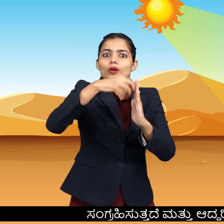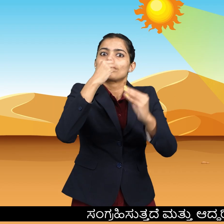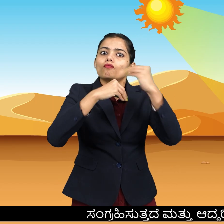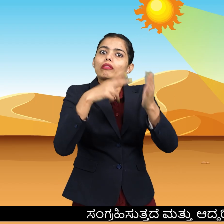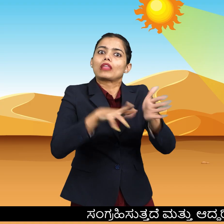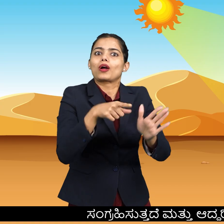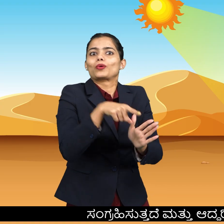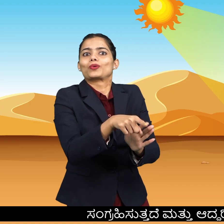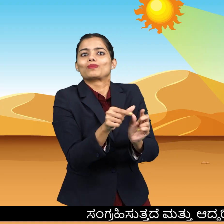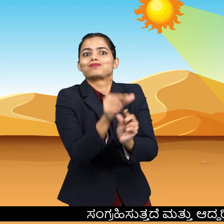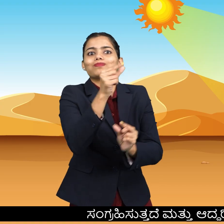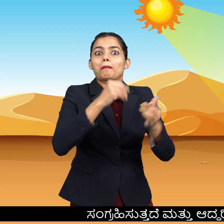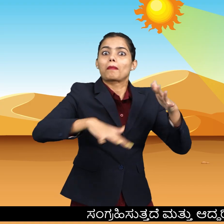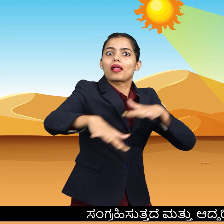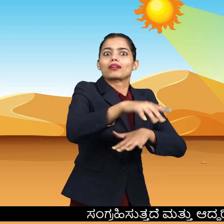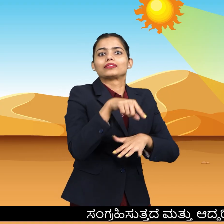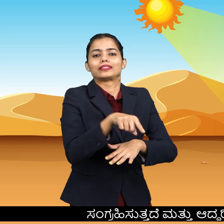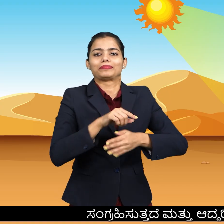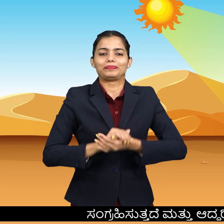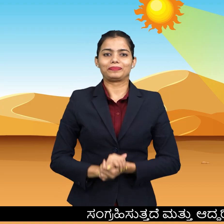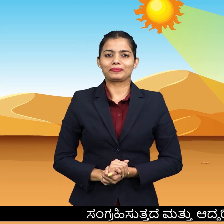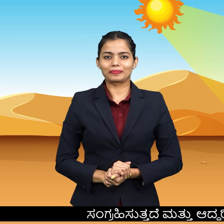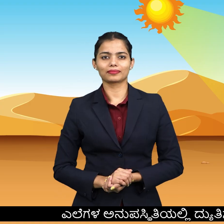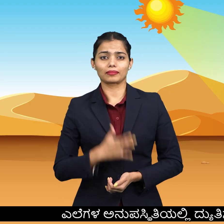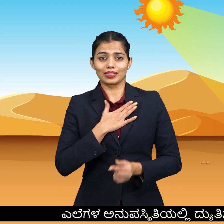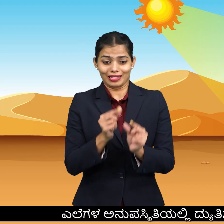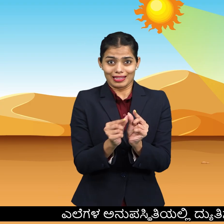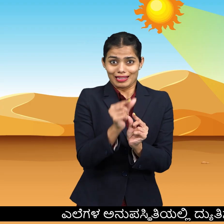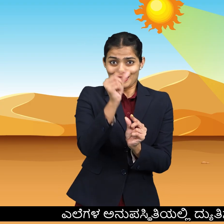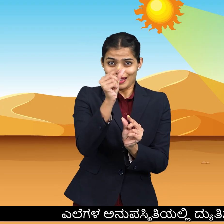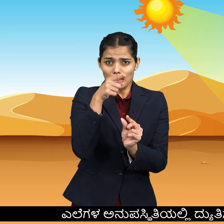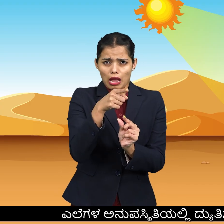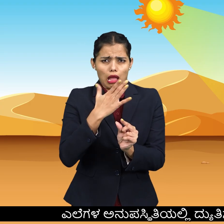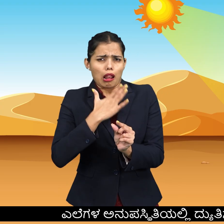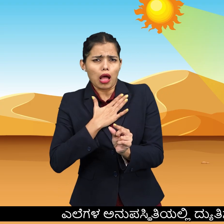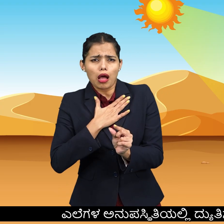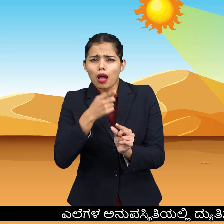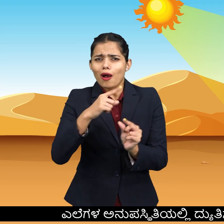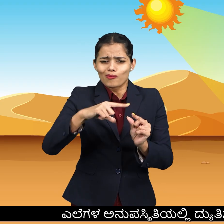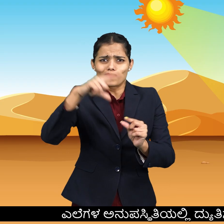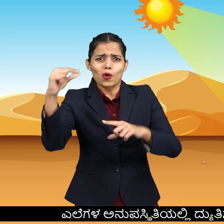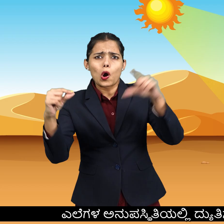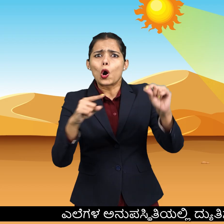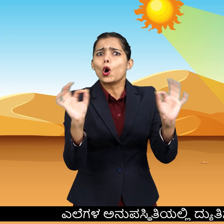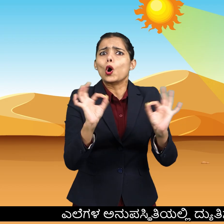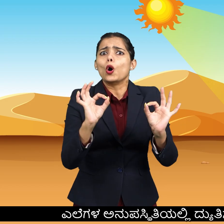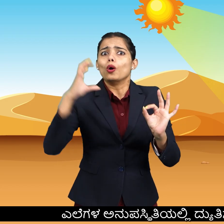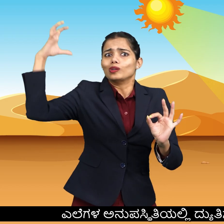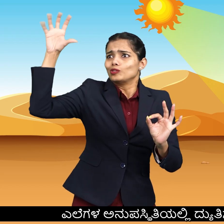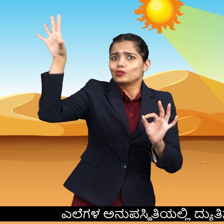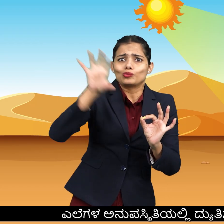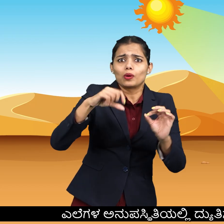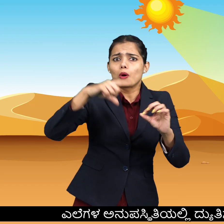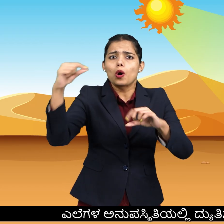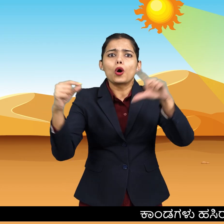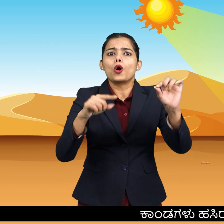ಮತ್ತು ಆದ್ದರಿಂದ ಮಾಂಸಭರಿತವಾಗಿರುತ್ತದೆ. ಎಲೆಗಳ ಅನುಪಸ್ಥಿತಿಯಲ್ಲಿ ದ್ವಿತೀಯ ಸಂಶ್ಲೇಷಣೆಯನ್ನು